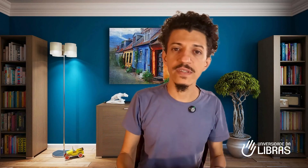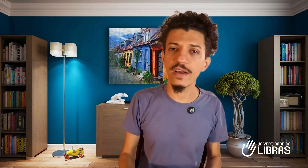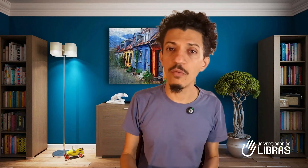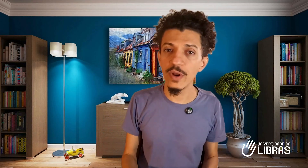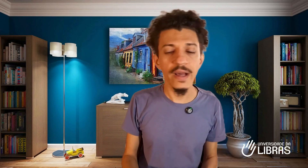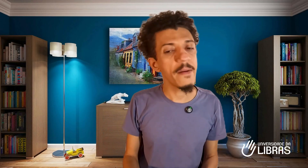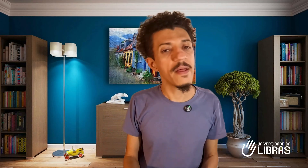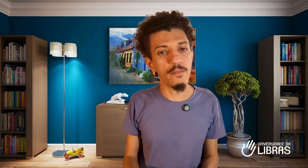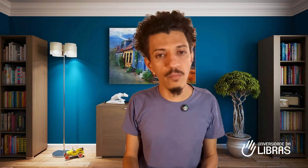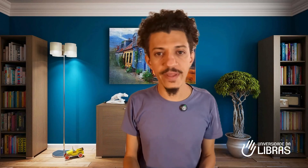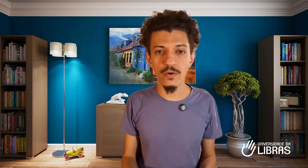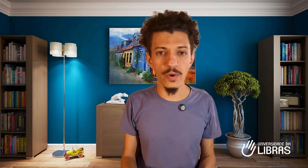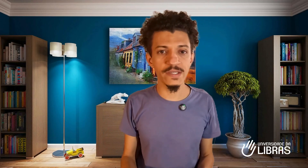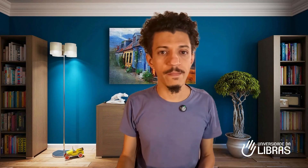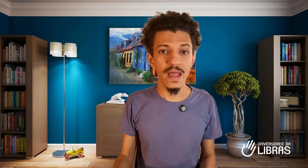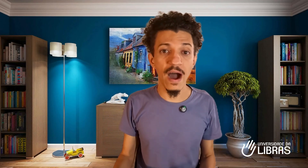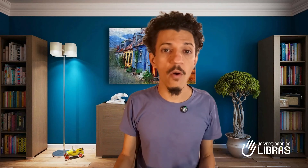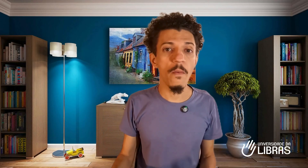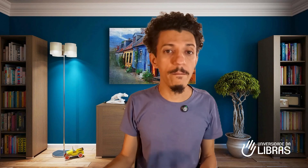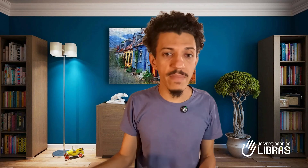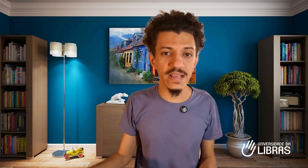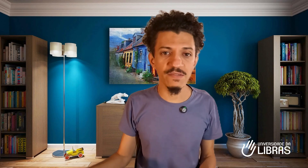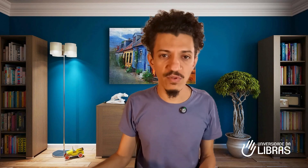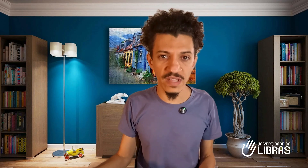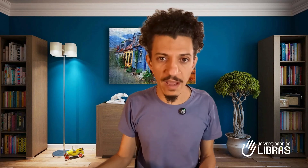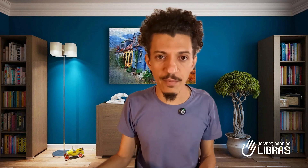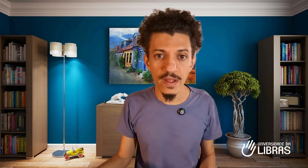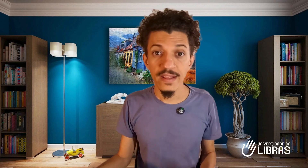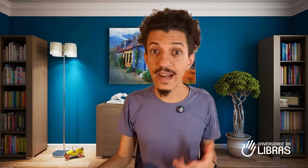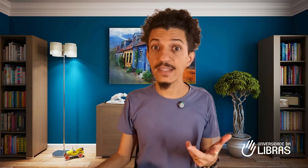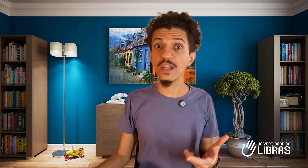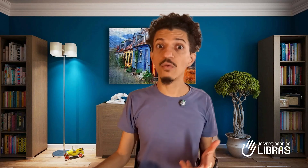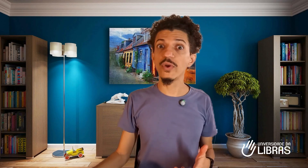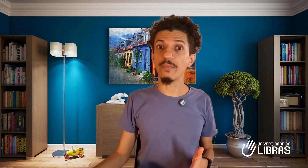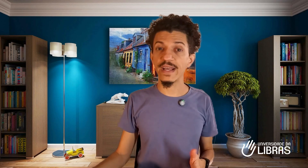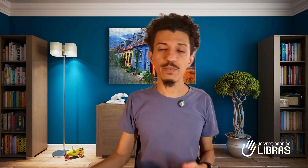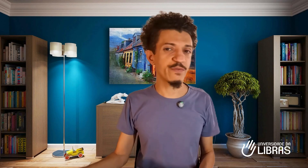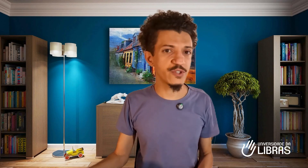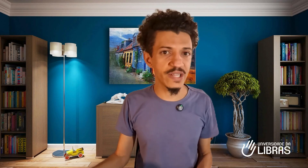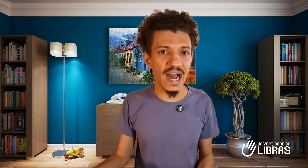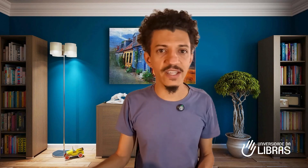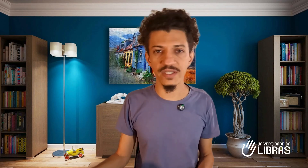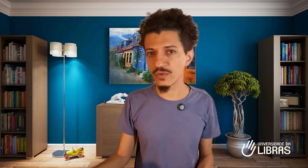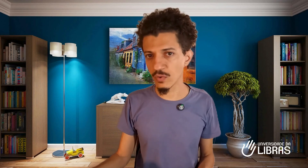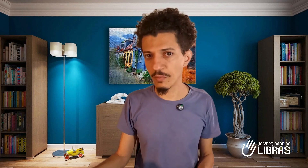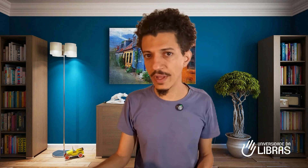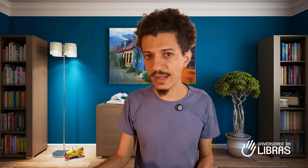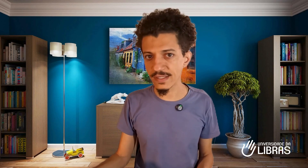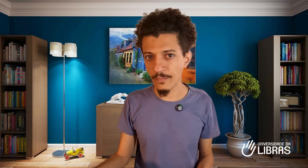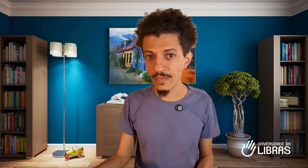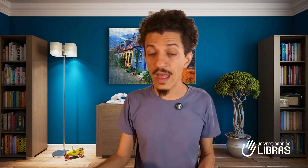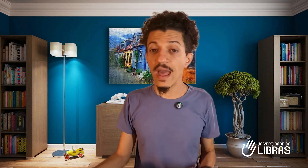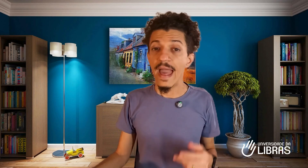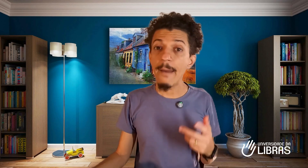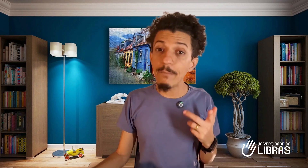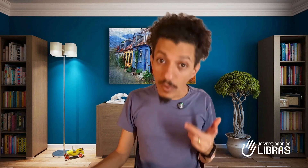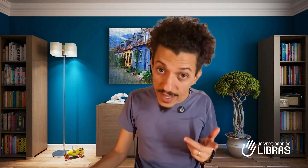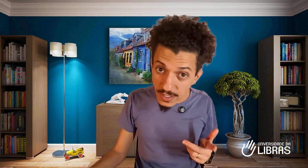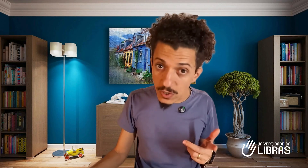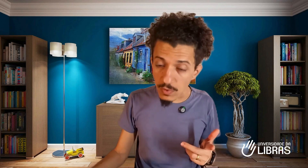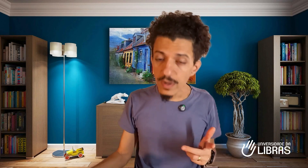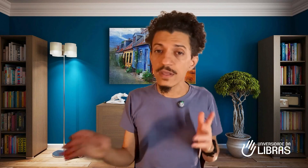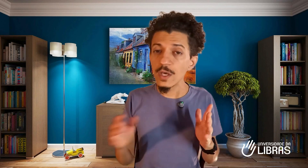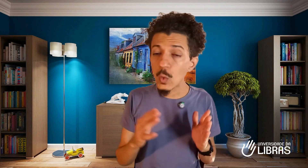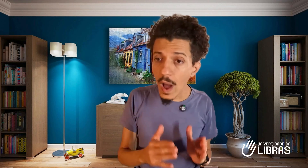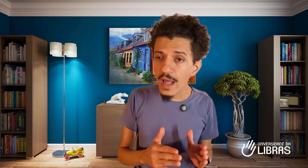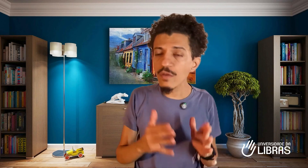você consegue comunicar muita coisa ao mesmo tempo, trazendo muito mais profundidade na sua comunicação. É por